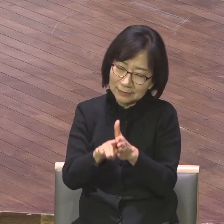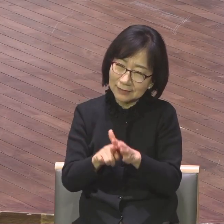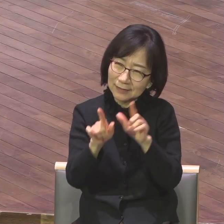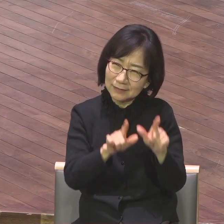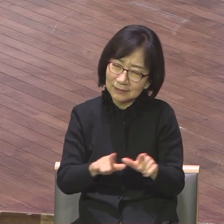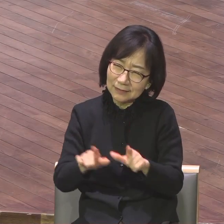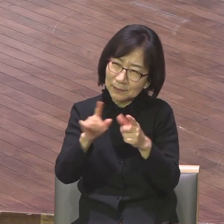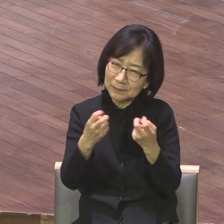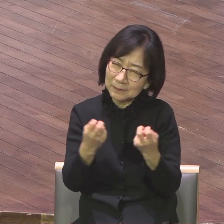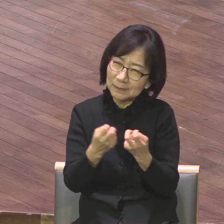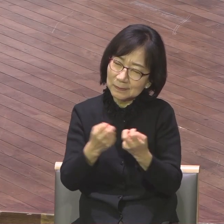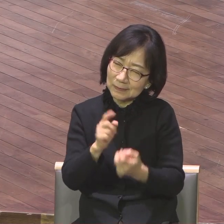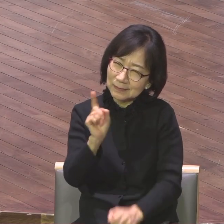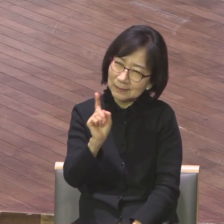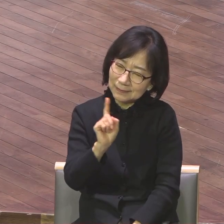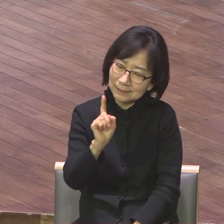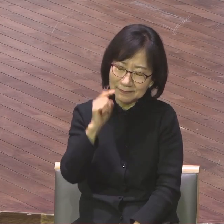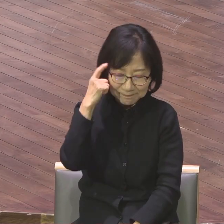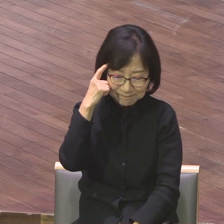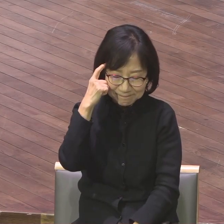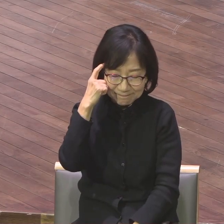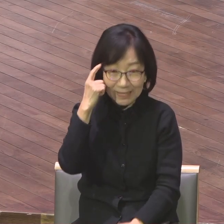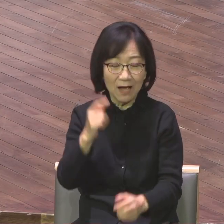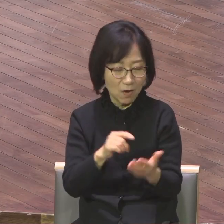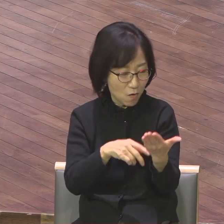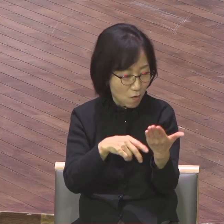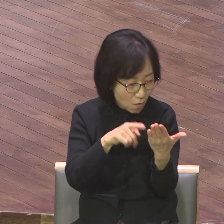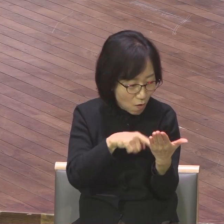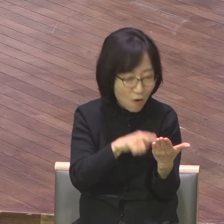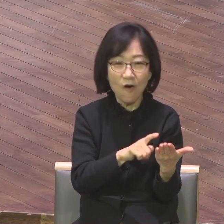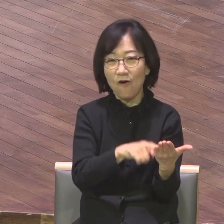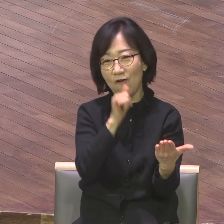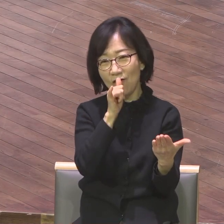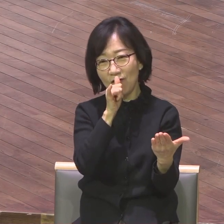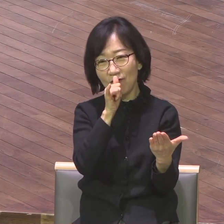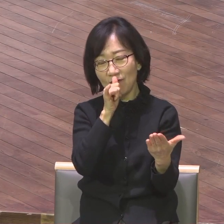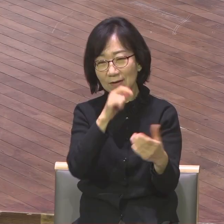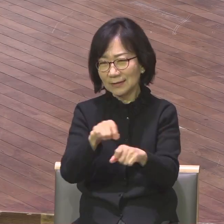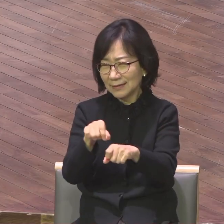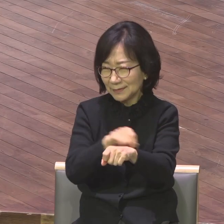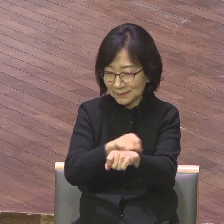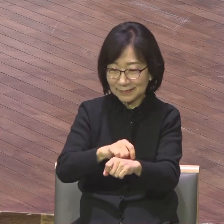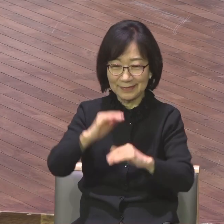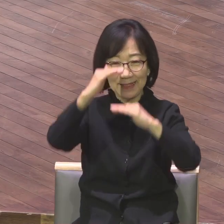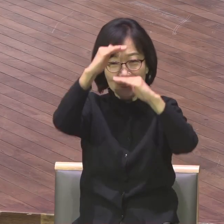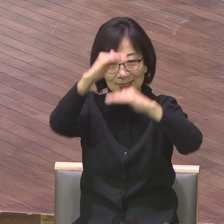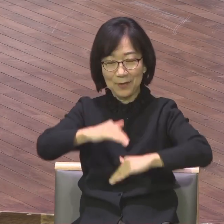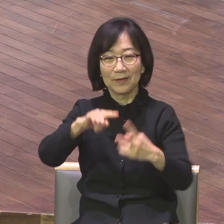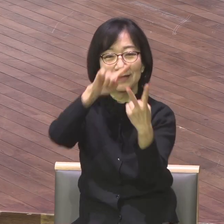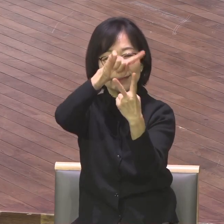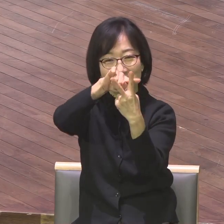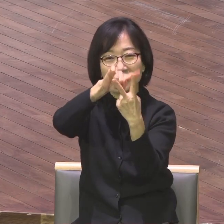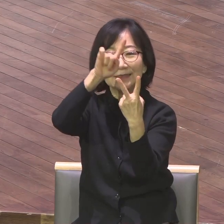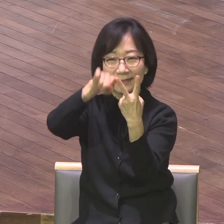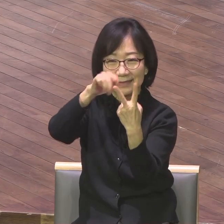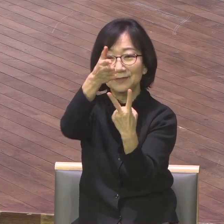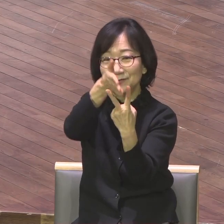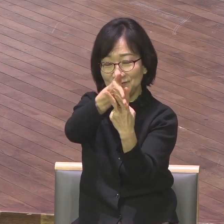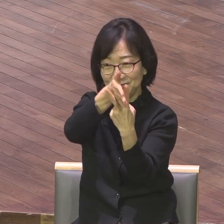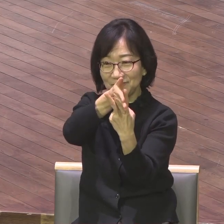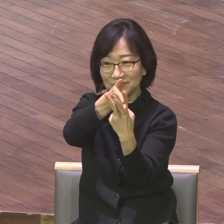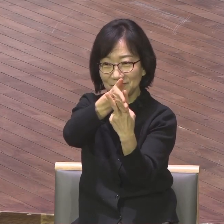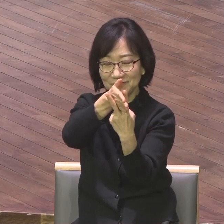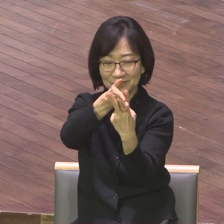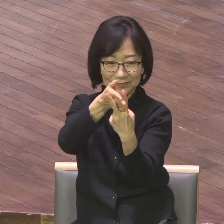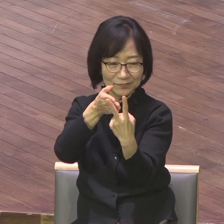있을까? 여기에 대해서 말씀하고 있습니다. 특별히 두 가지 내용을 사실적으로 전달하기